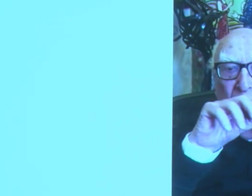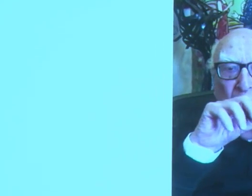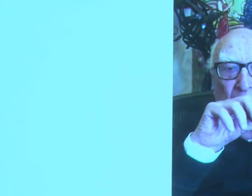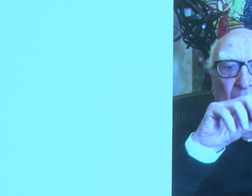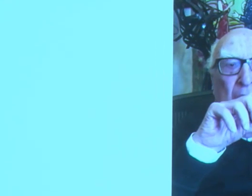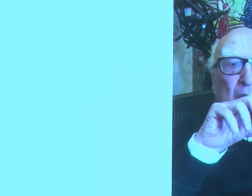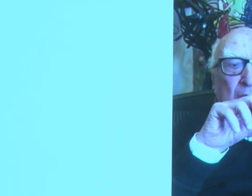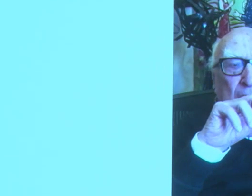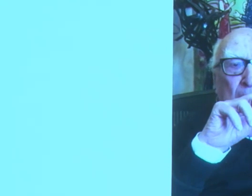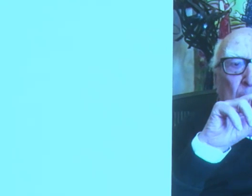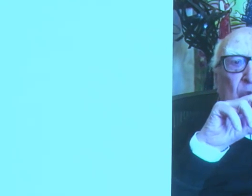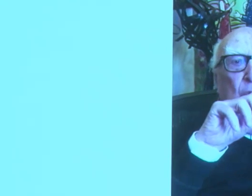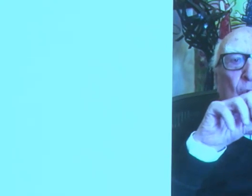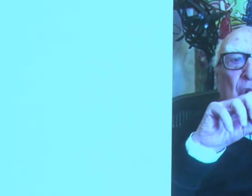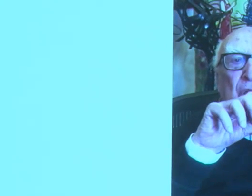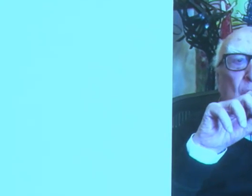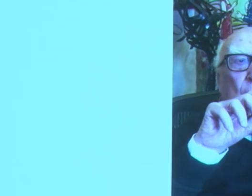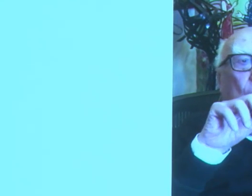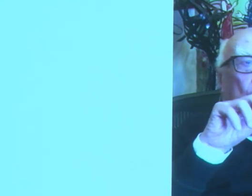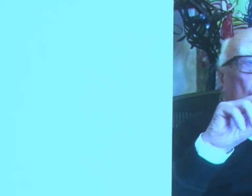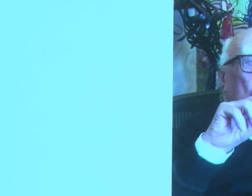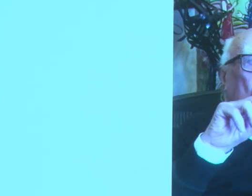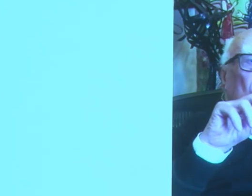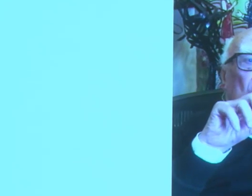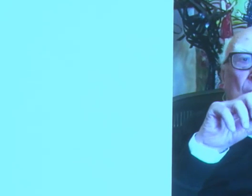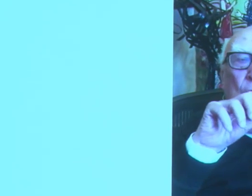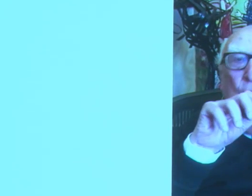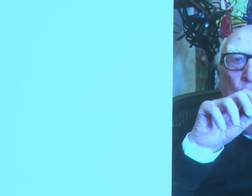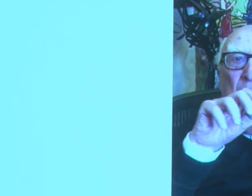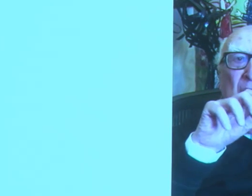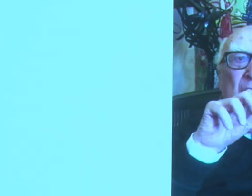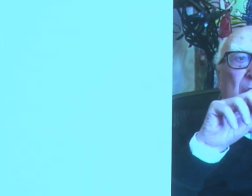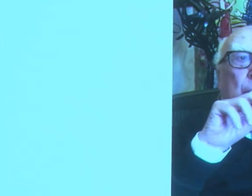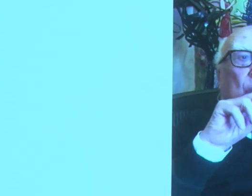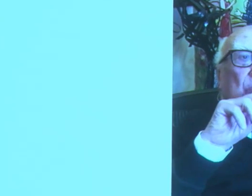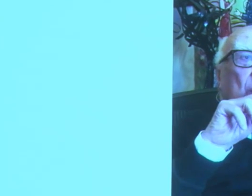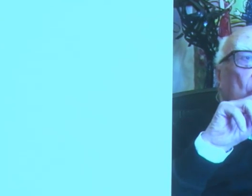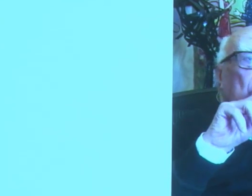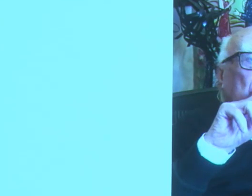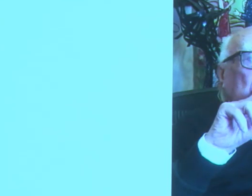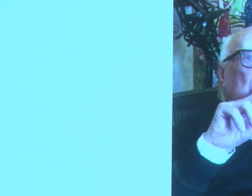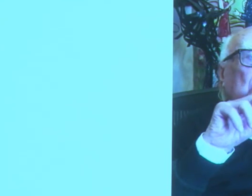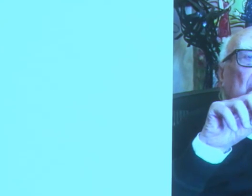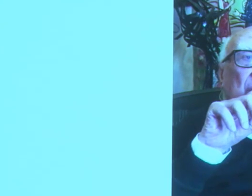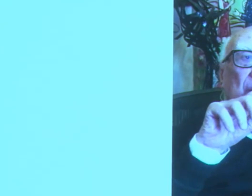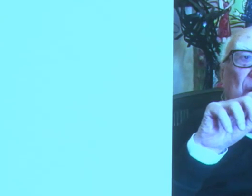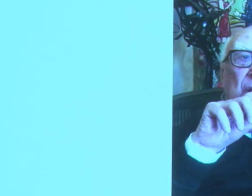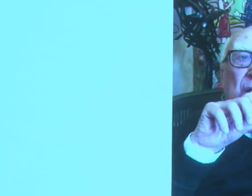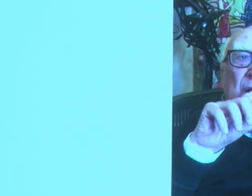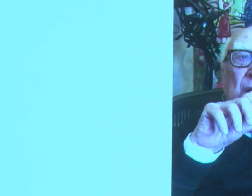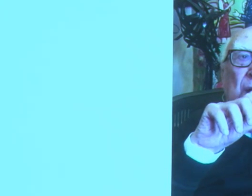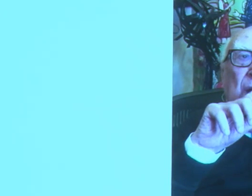e lì mi sono reso conto come i protagonisti